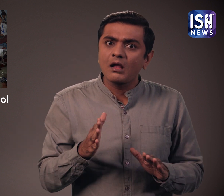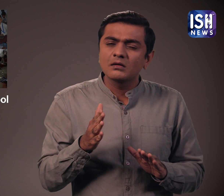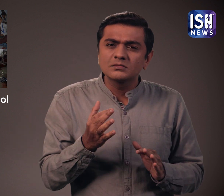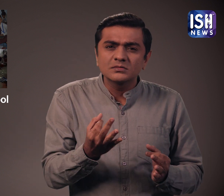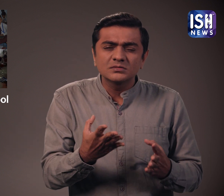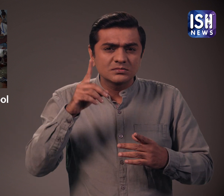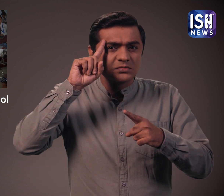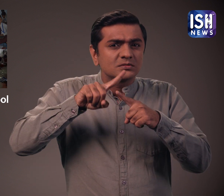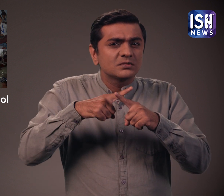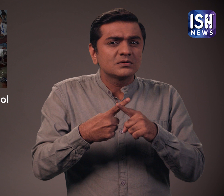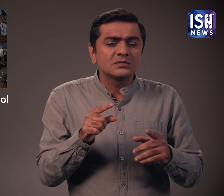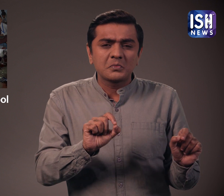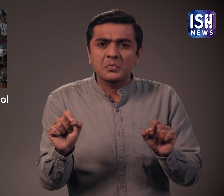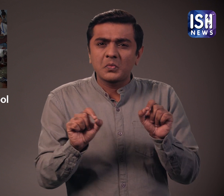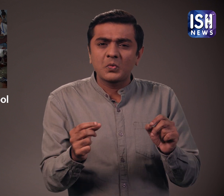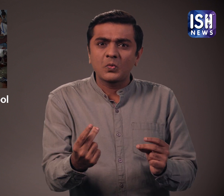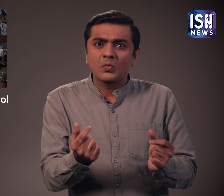ये चात्र बहुत प्रतिबाशाली है